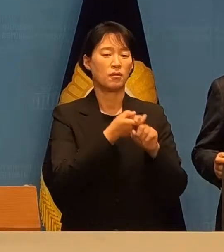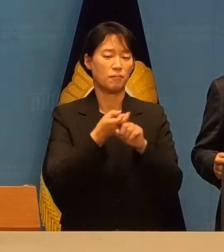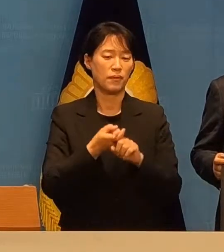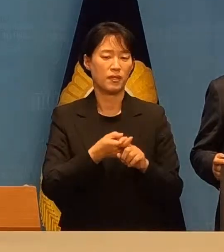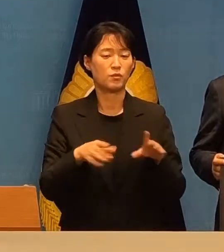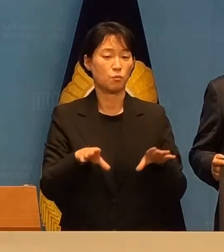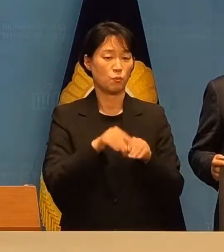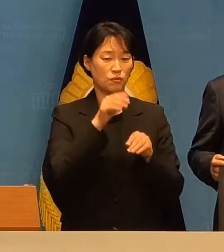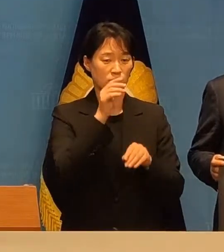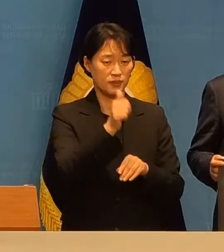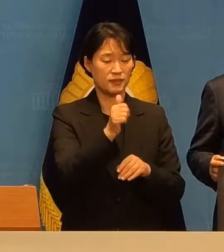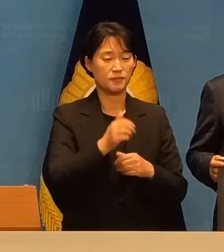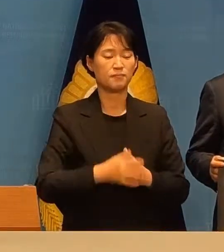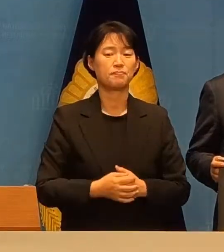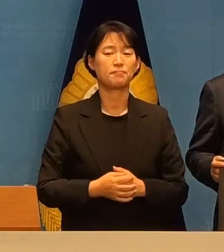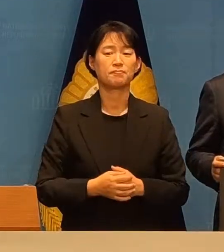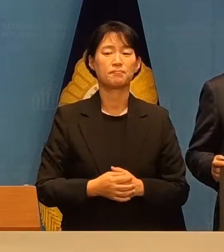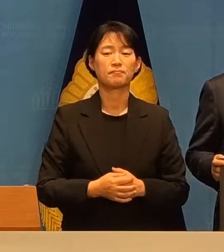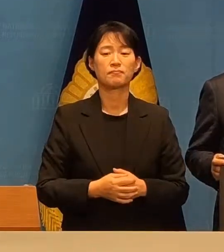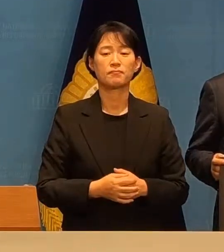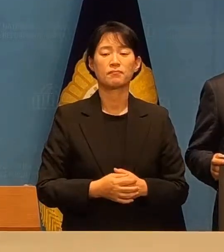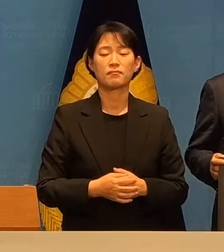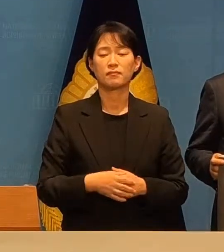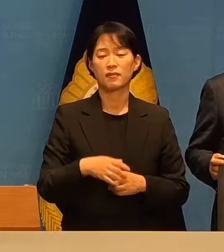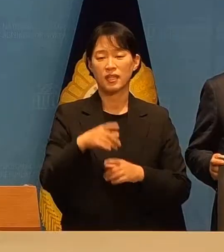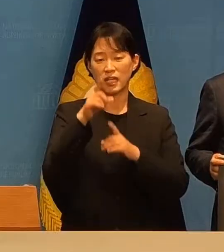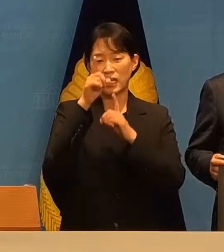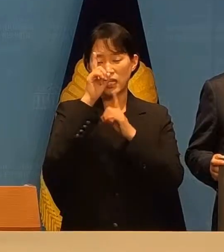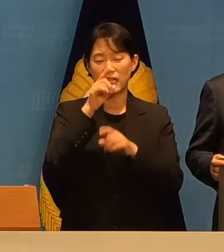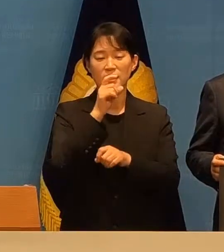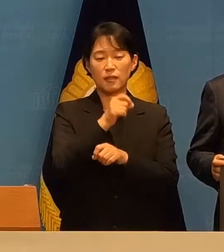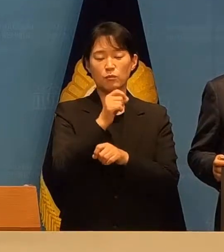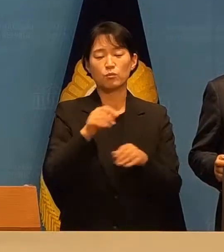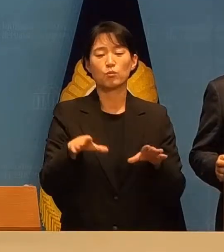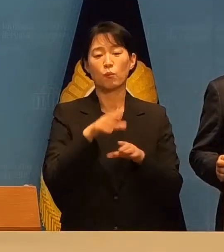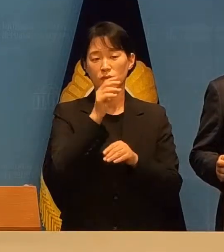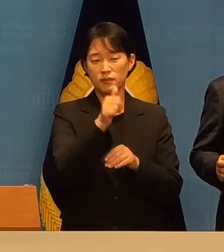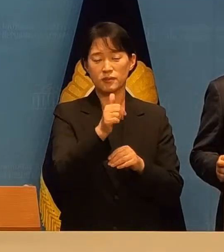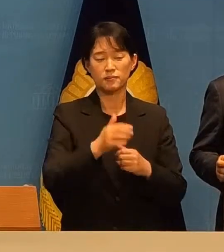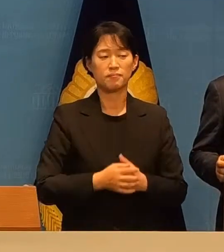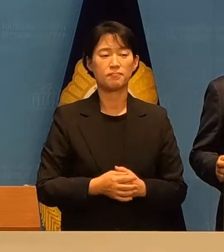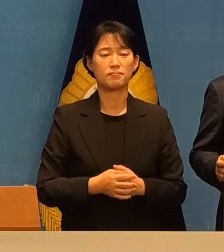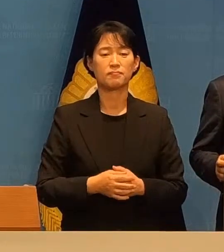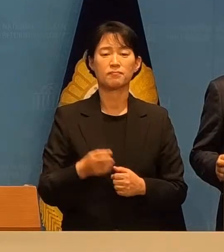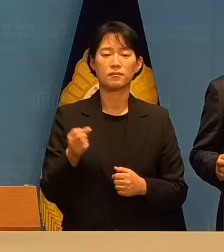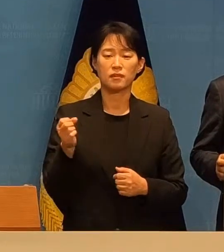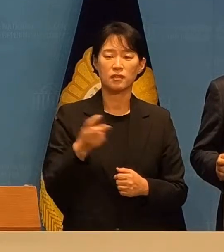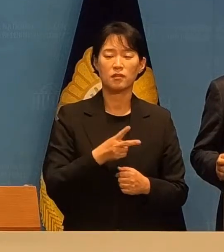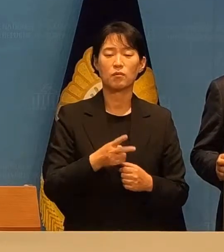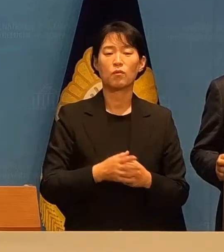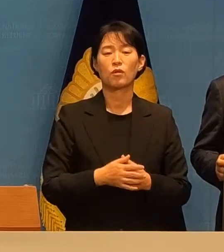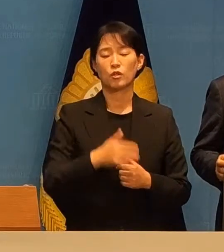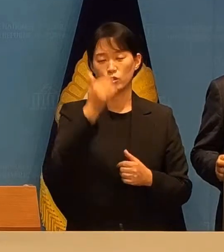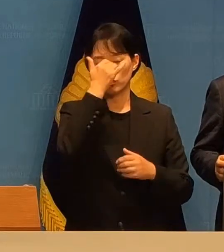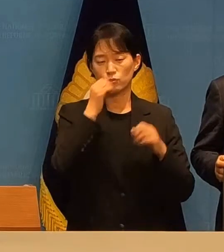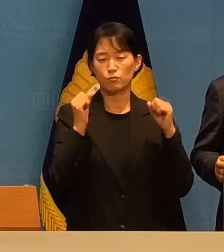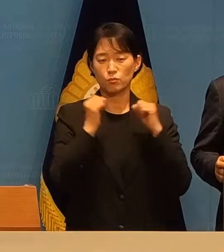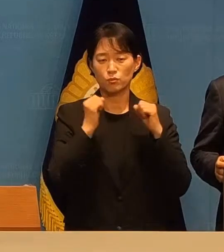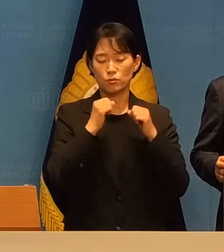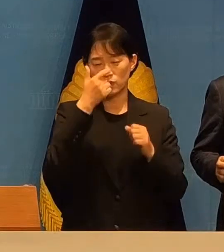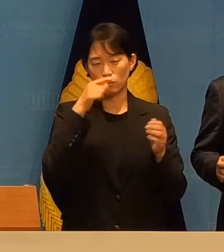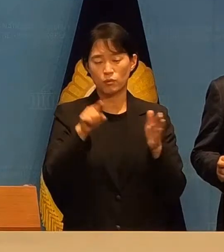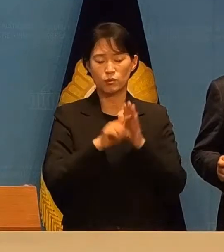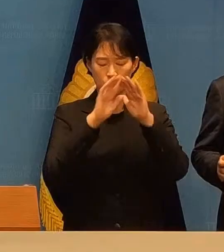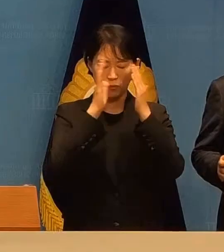총회장님, 그리고 이재웅 사무총장님, 그리고 충북 기독교